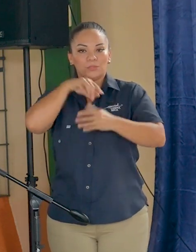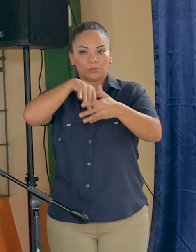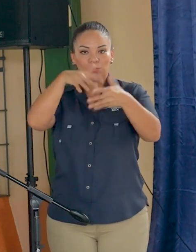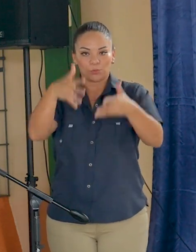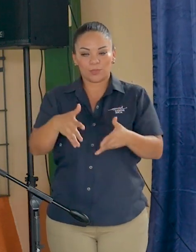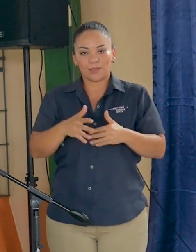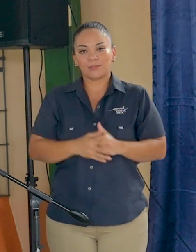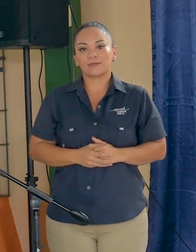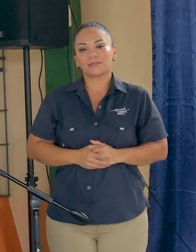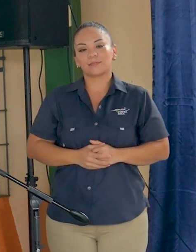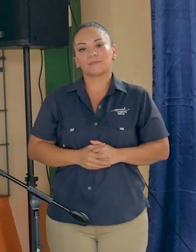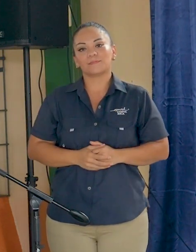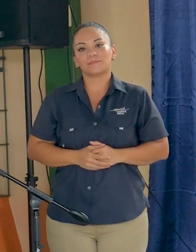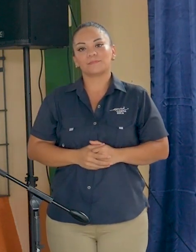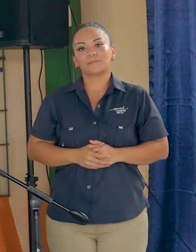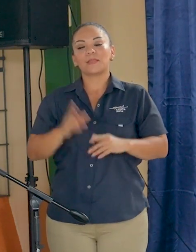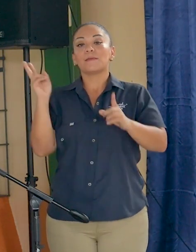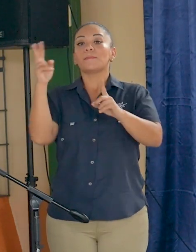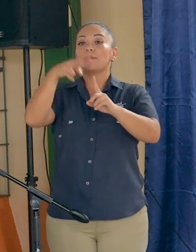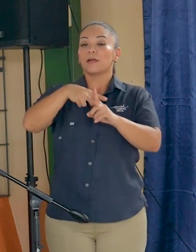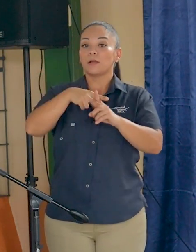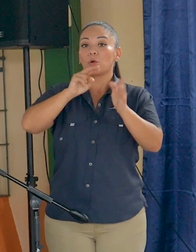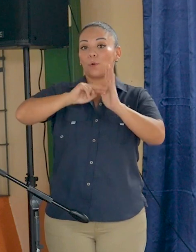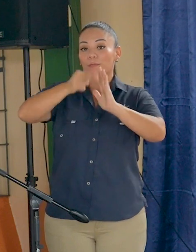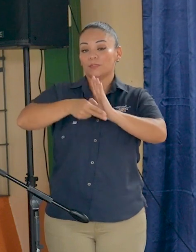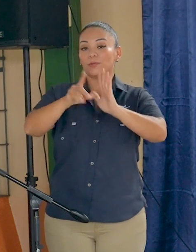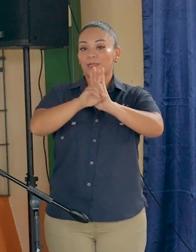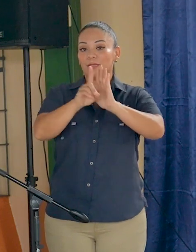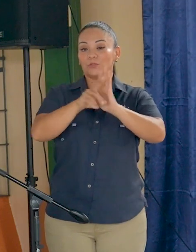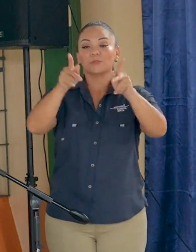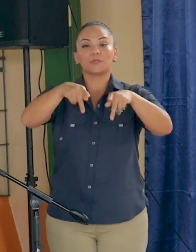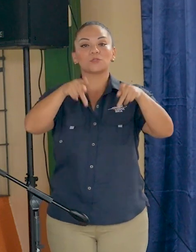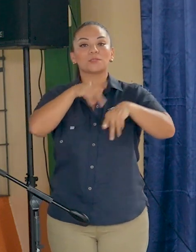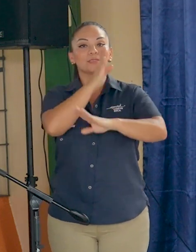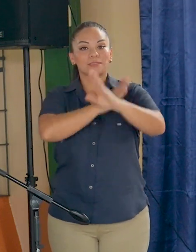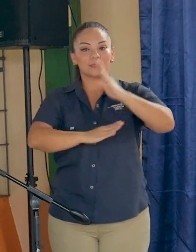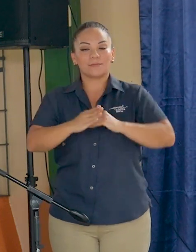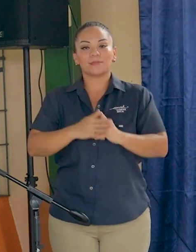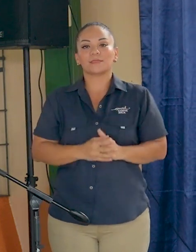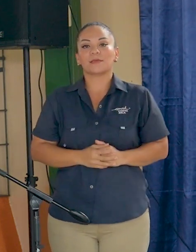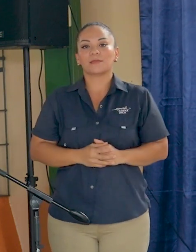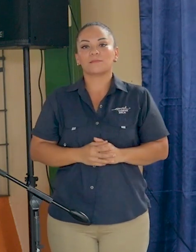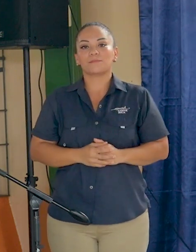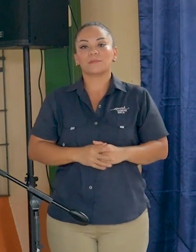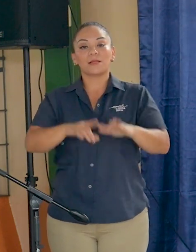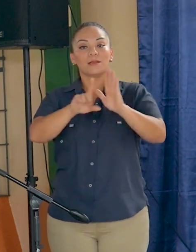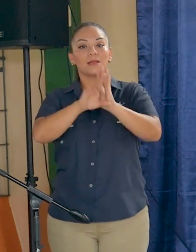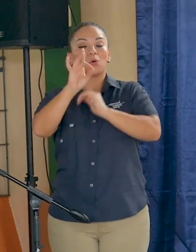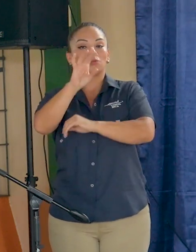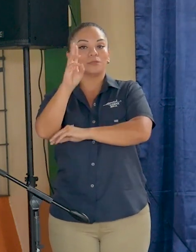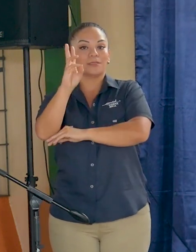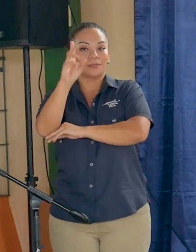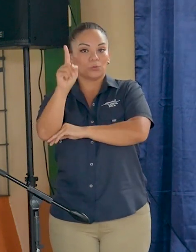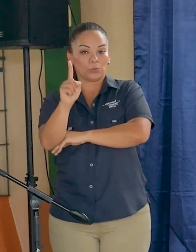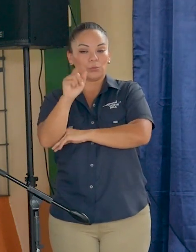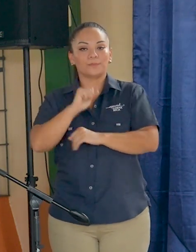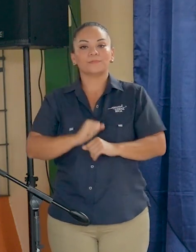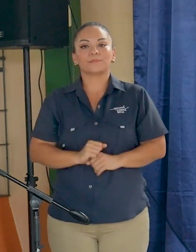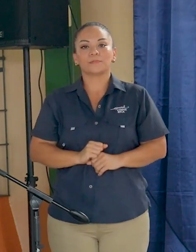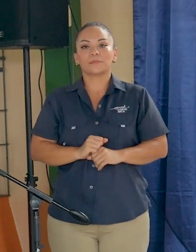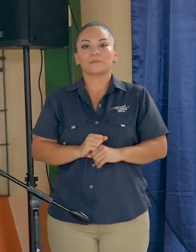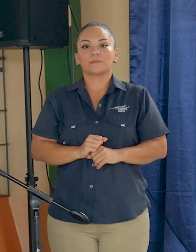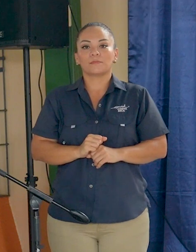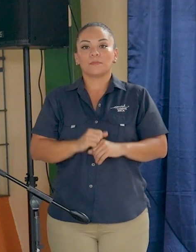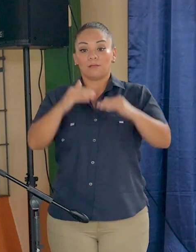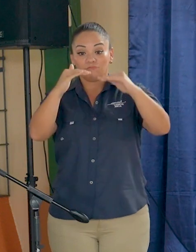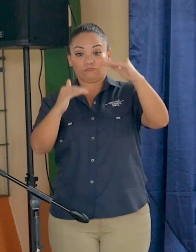estudiantes. Con la implementación de la Convención de los Derechos de las Personas con Discapacidad, Ley 8661, la brecha